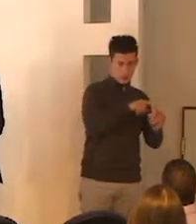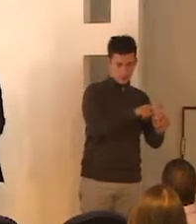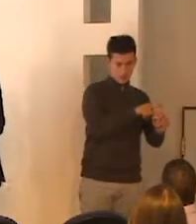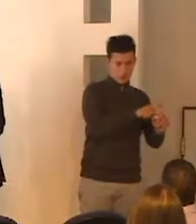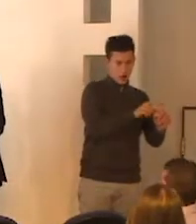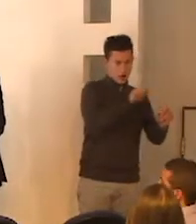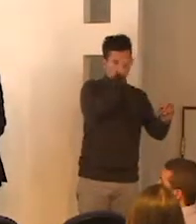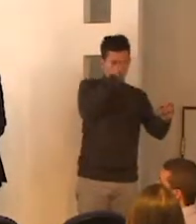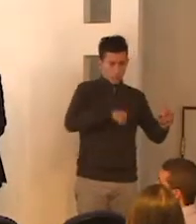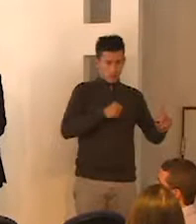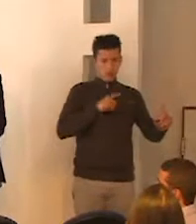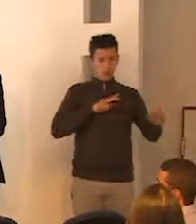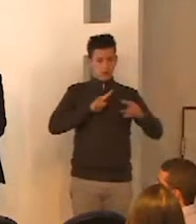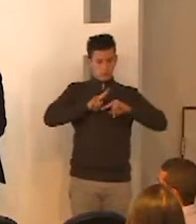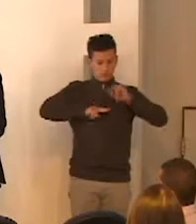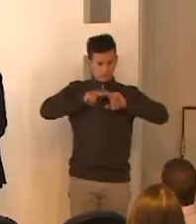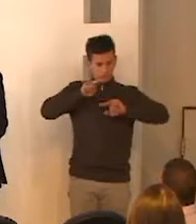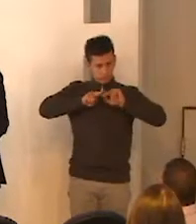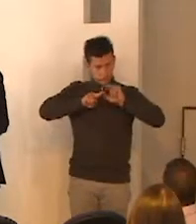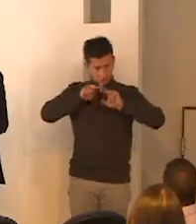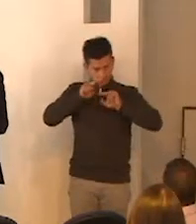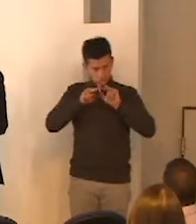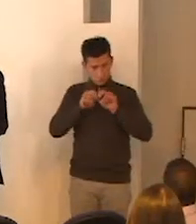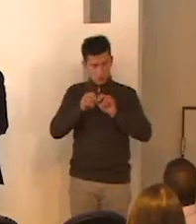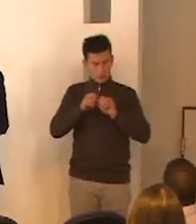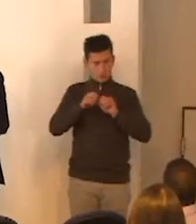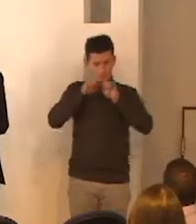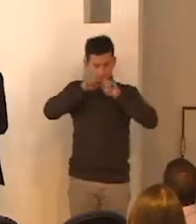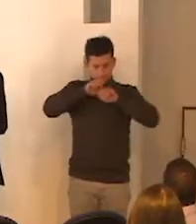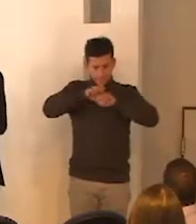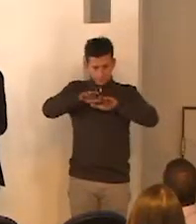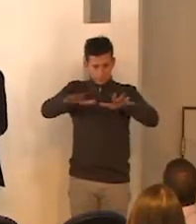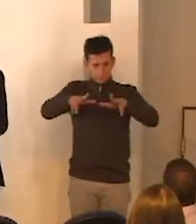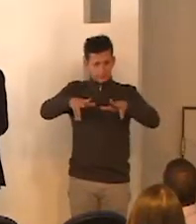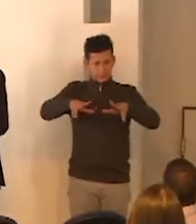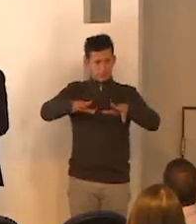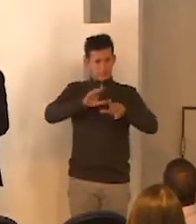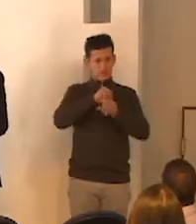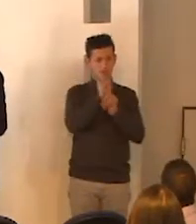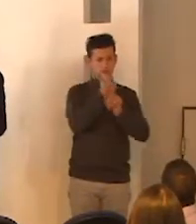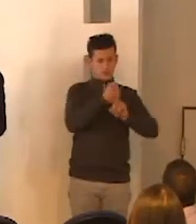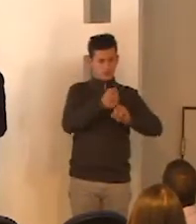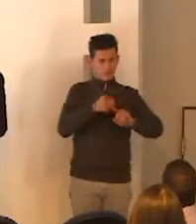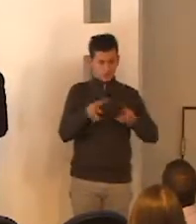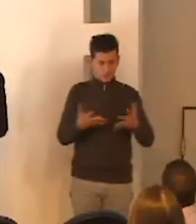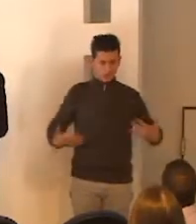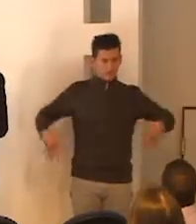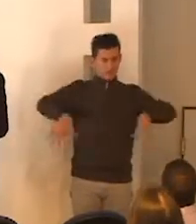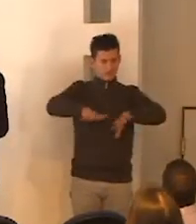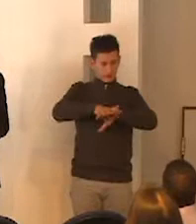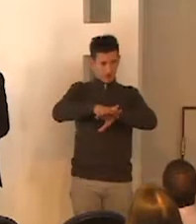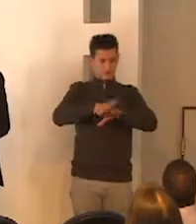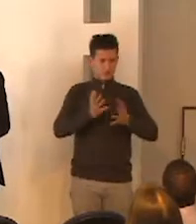la construcción de las redes sociales que sustentan los procesos